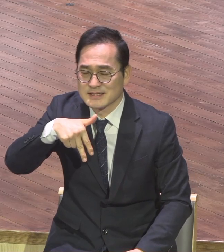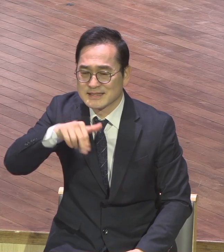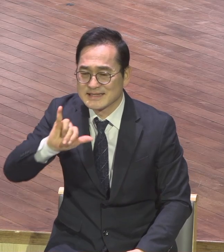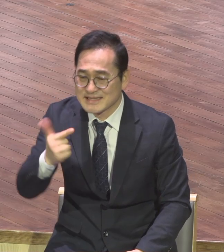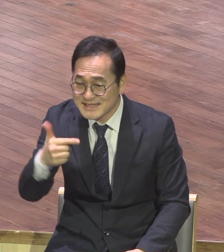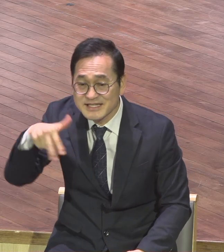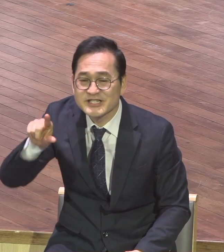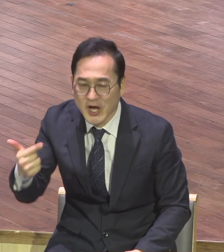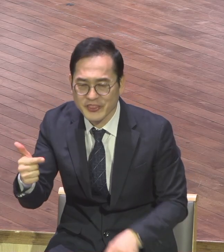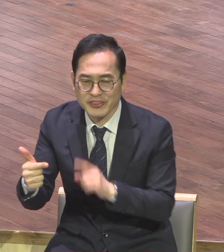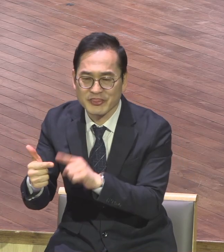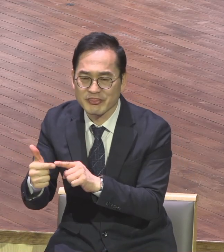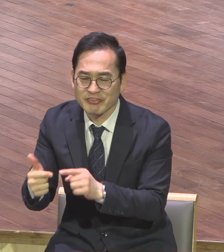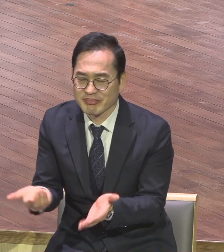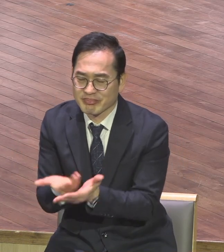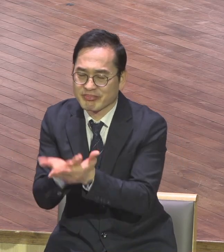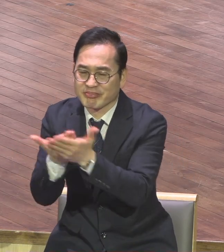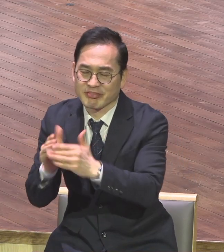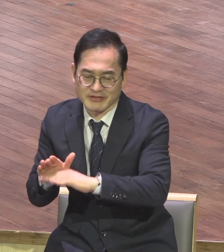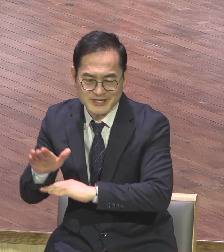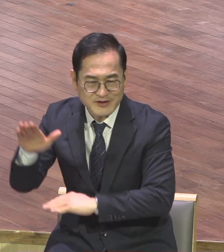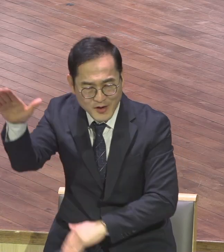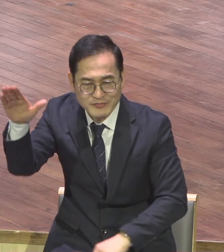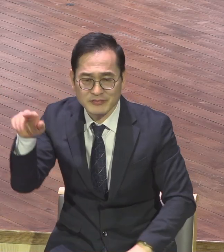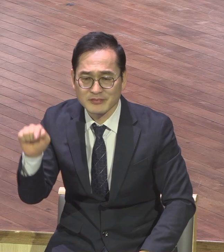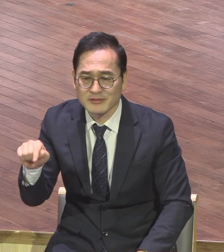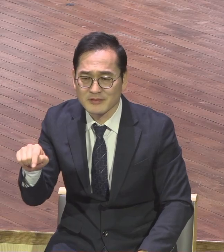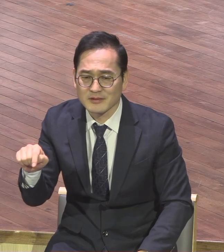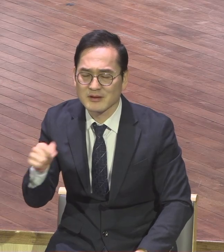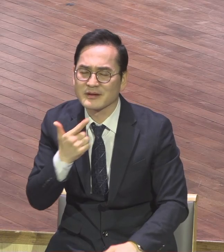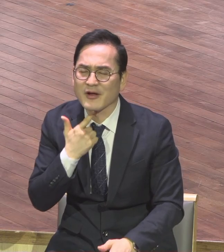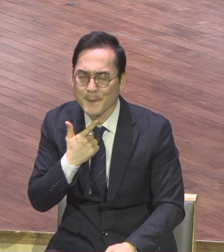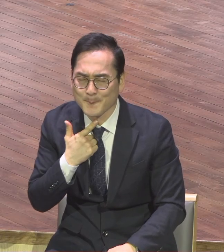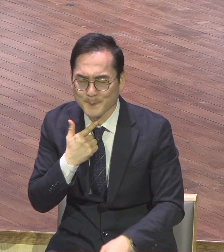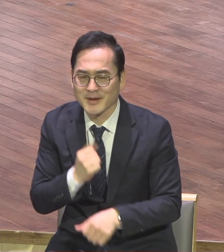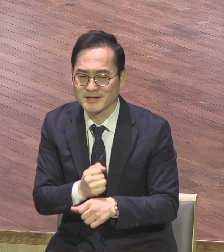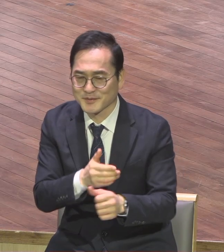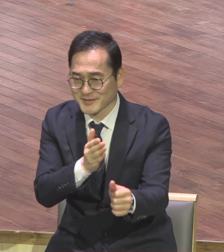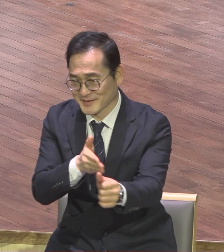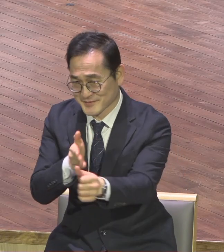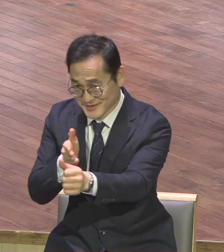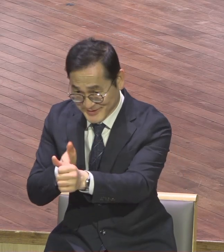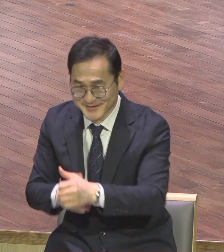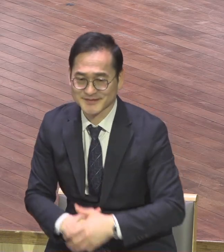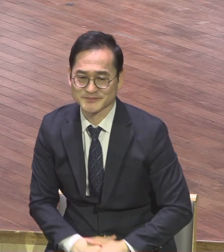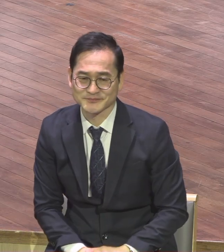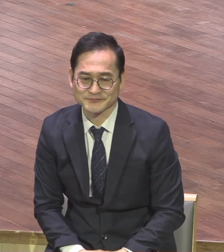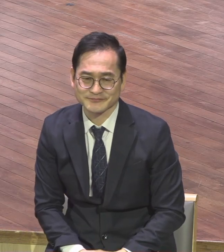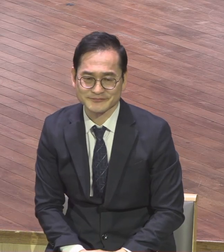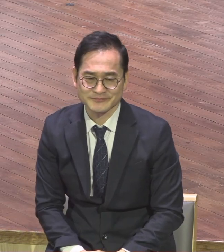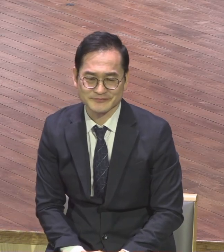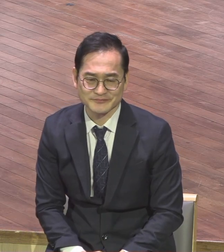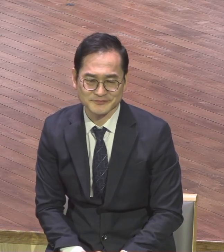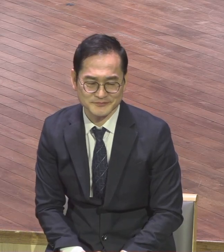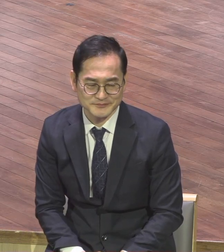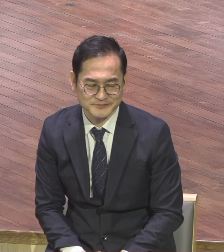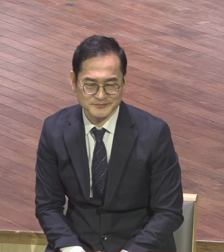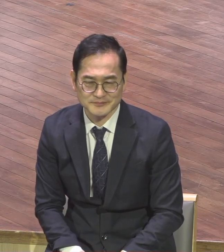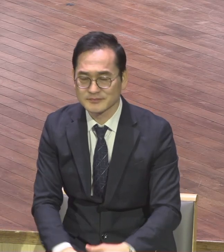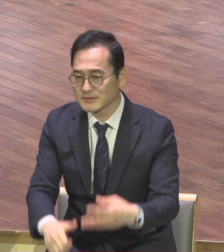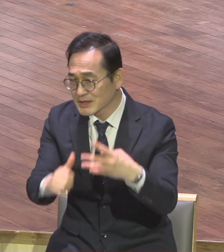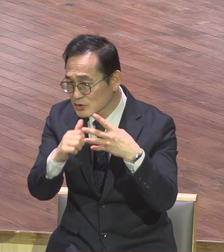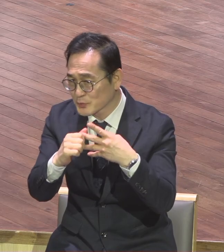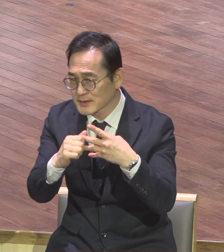상관없이 이런 기쁨의 이유를 발견하고 복음 전파의 전진이 되는 그런 삶이 되기를 주님으로 축복합니다. 두